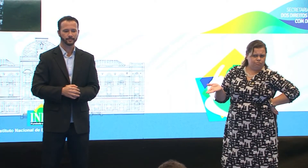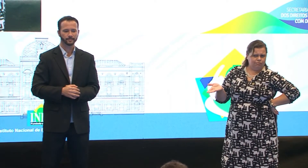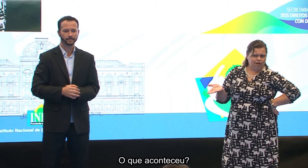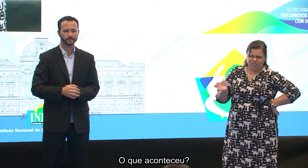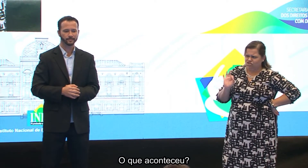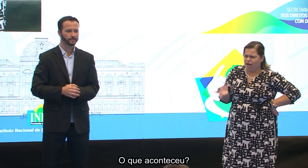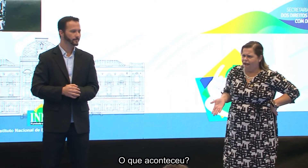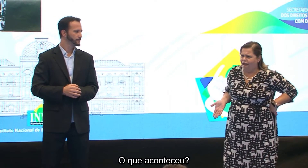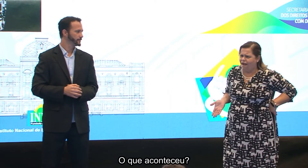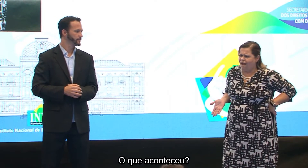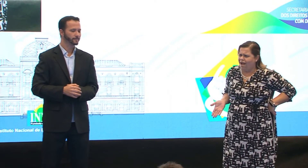O que aconteceu?